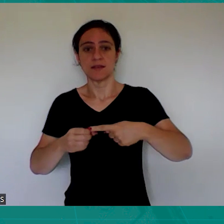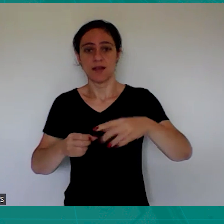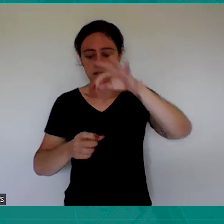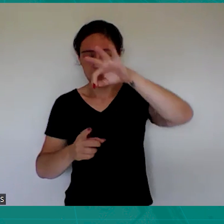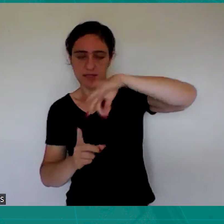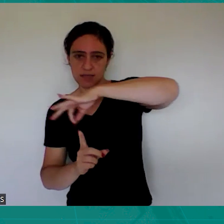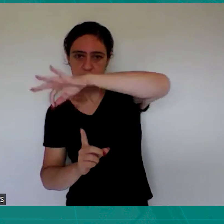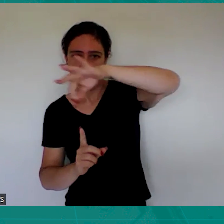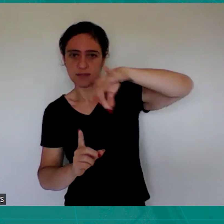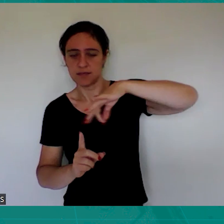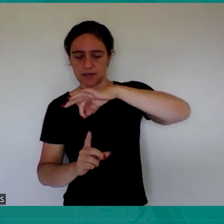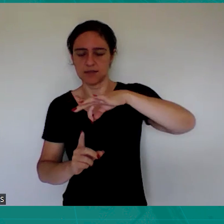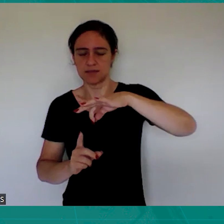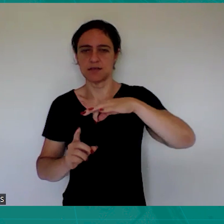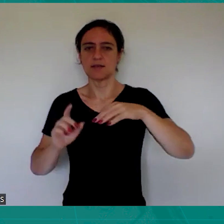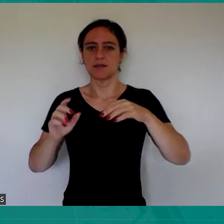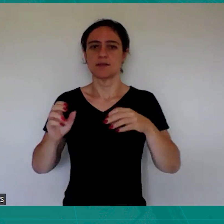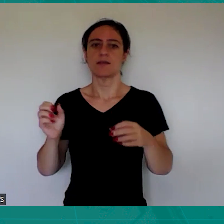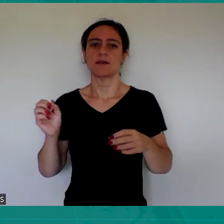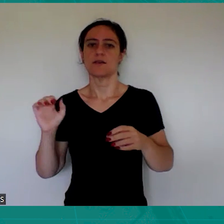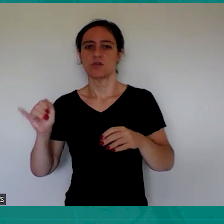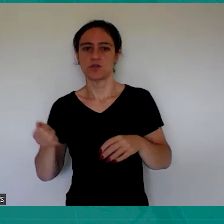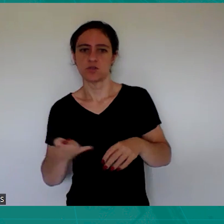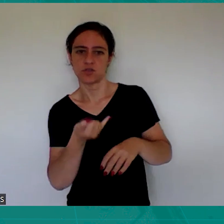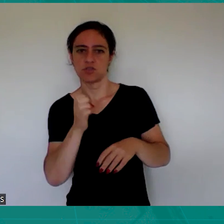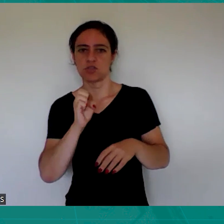Deus, ataviada como noiva